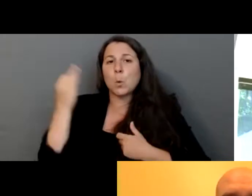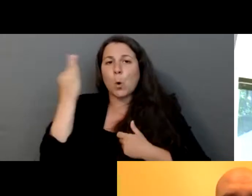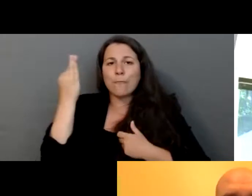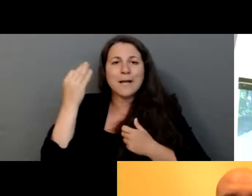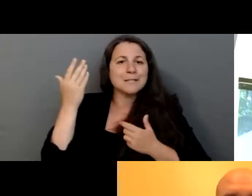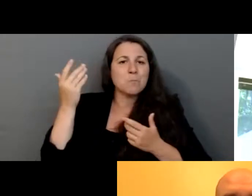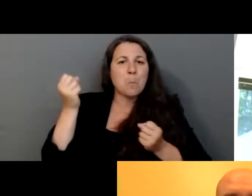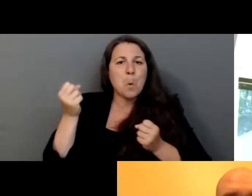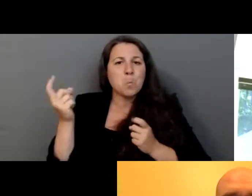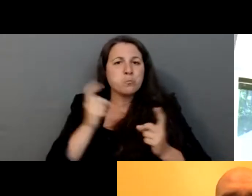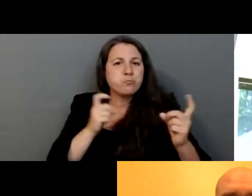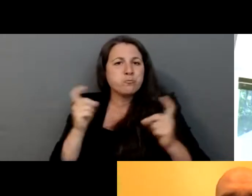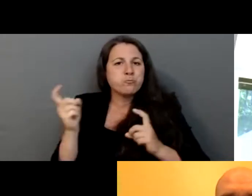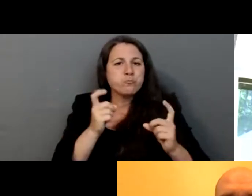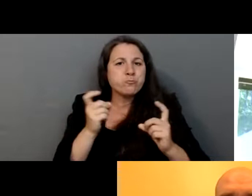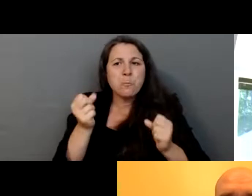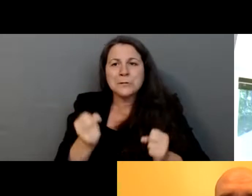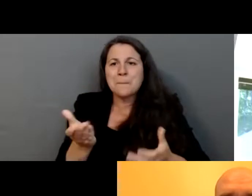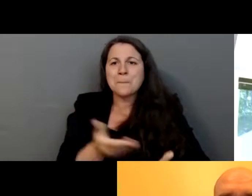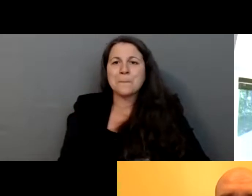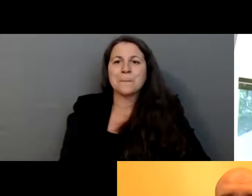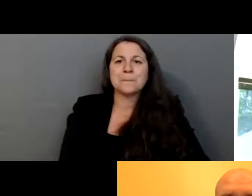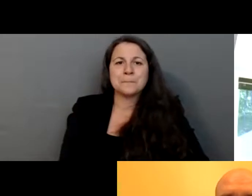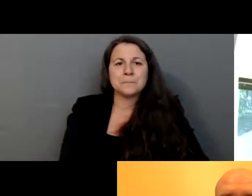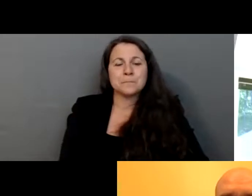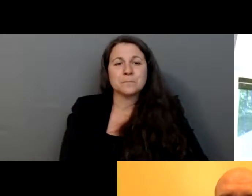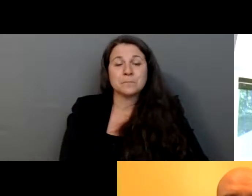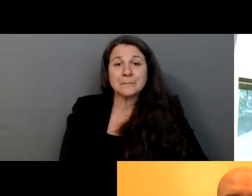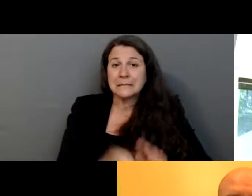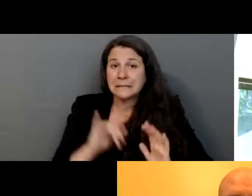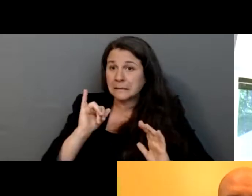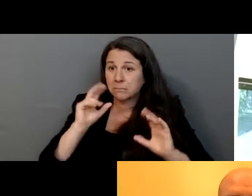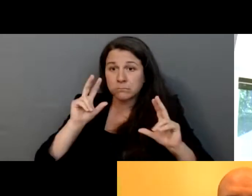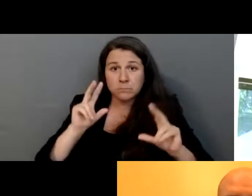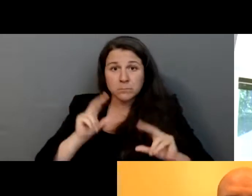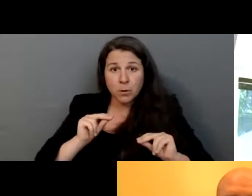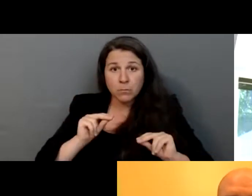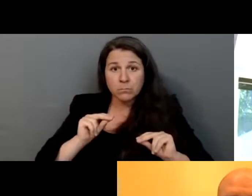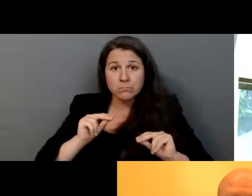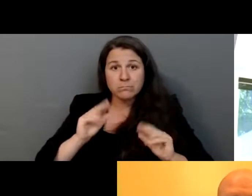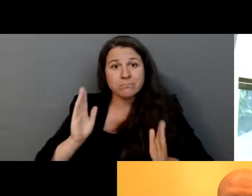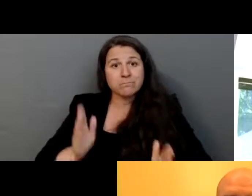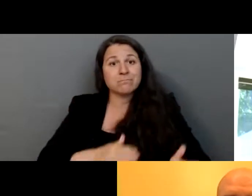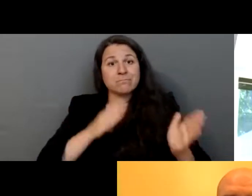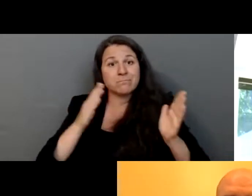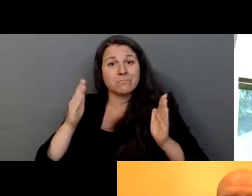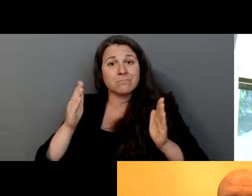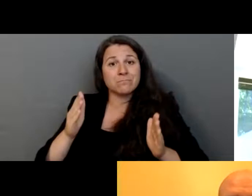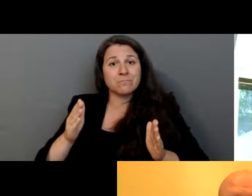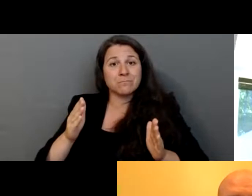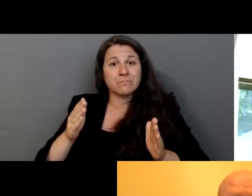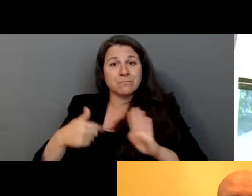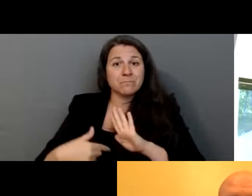vous voudriez vous poser des questions entre vous? Sinon, moi, j'aurais le plaisir de vous en poser une aussi.